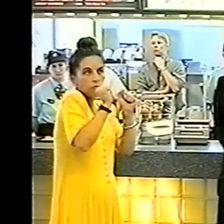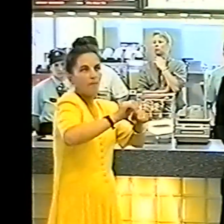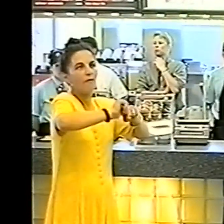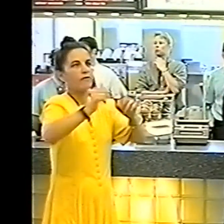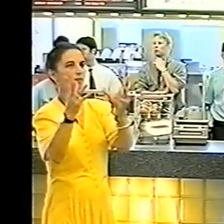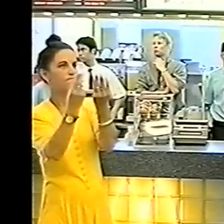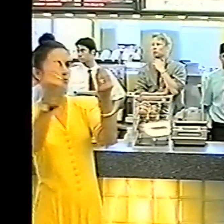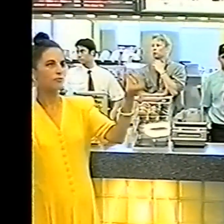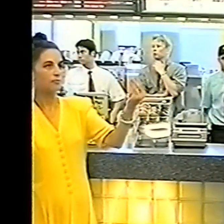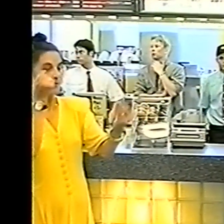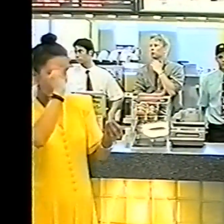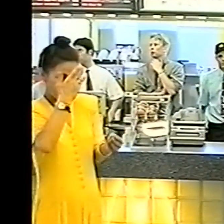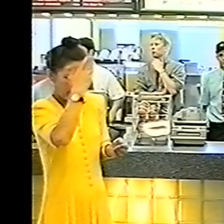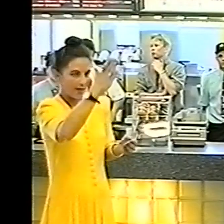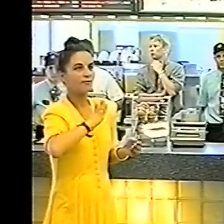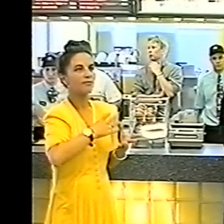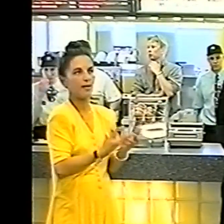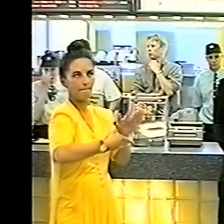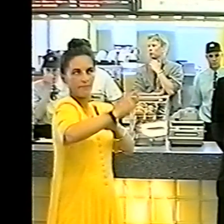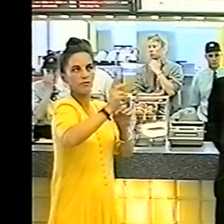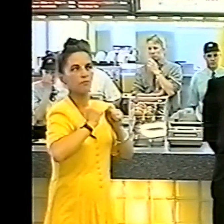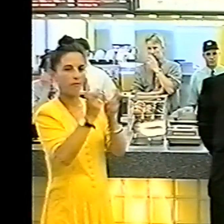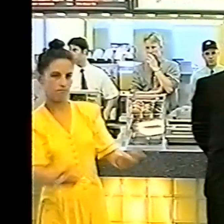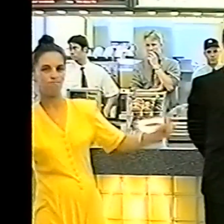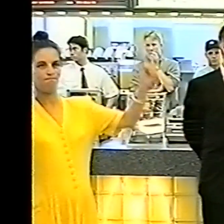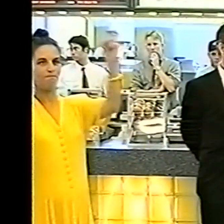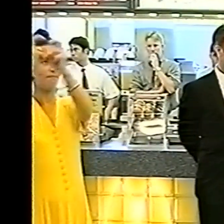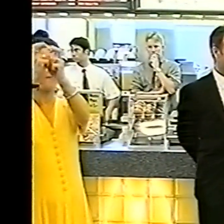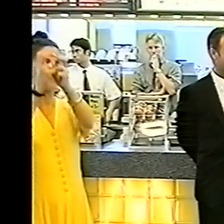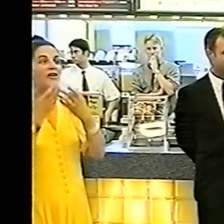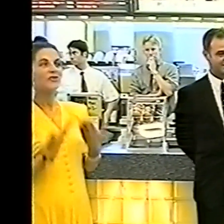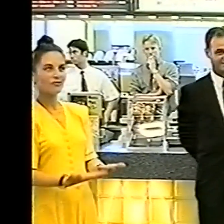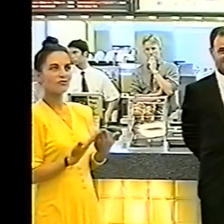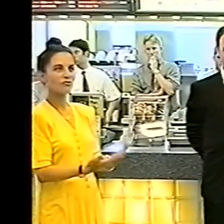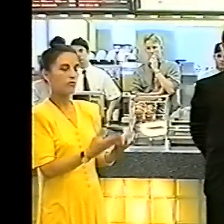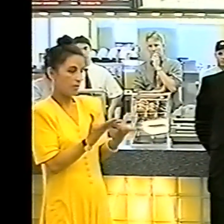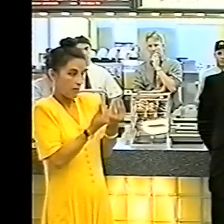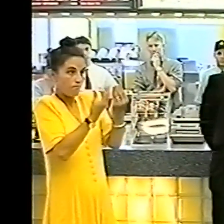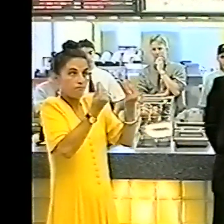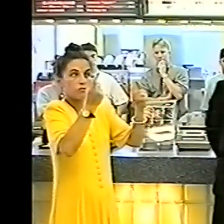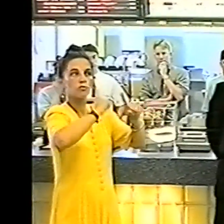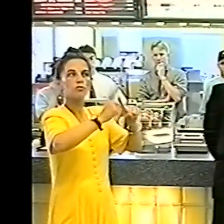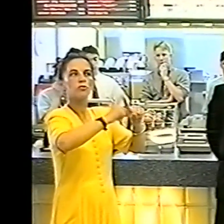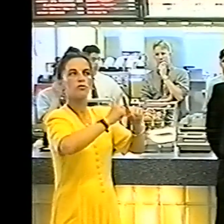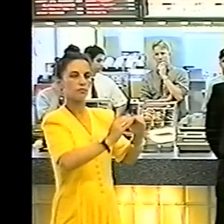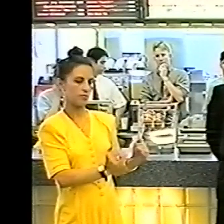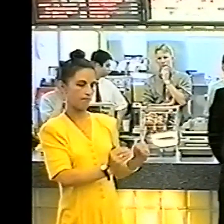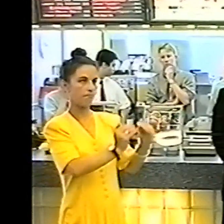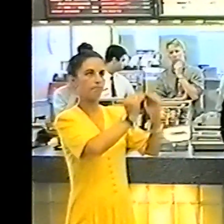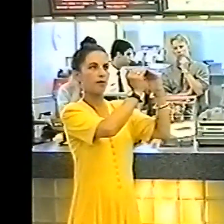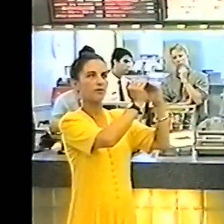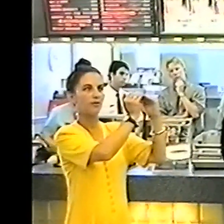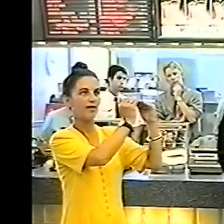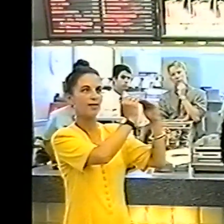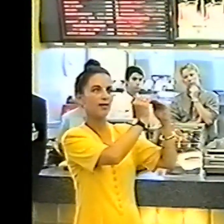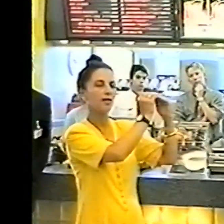peut faire encore plus. Et aujourd'hui, nous avons beaucoup. Nous avons de partenaires qui, pour nous, donnent des